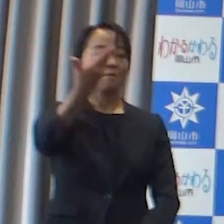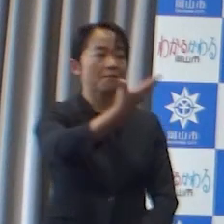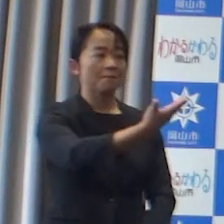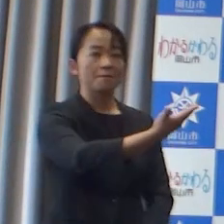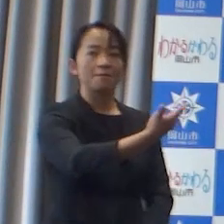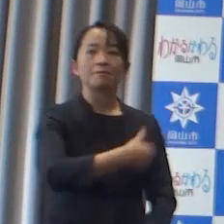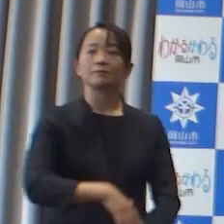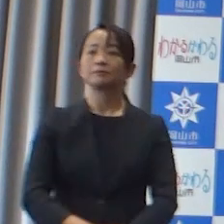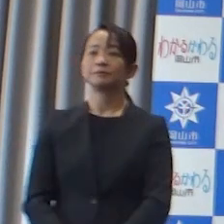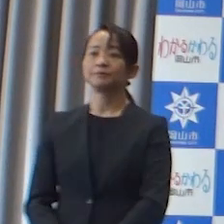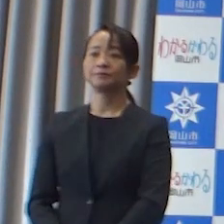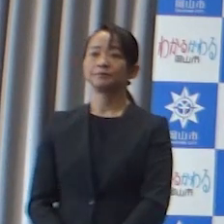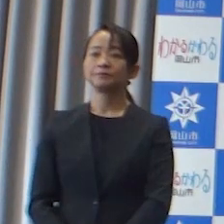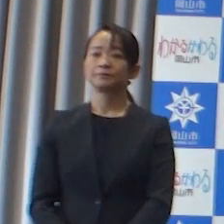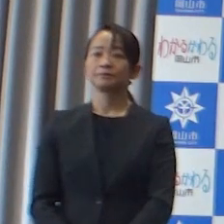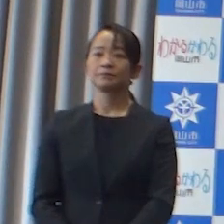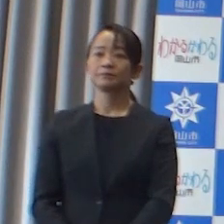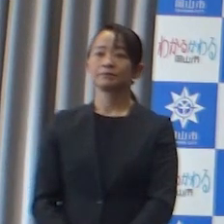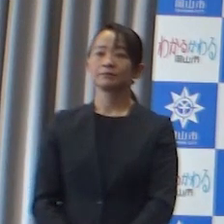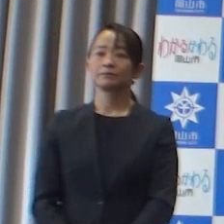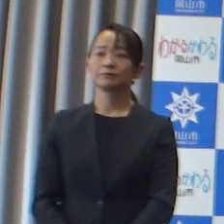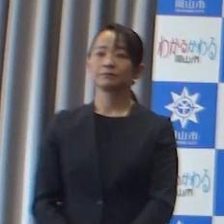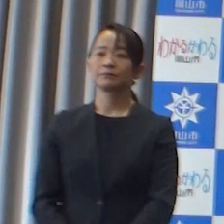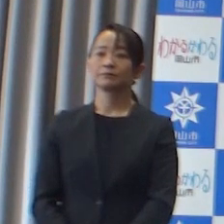日本放送森山です。 はい、 お願いします。 はいはい、